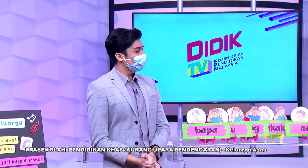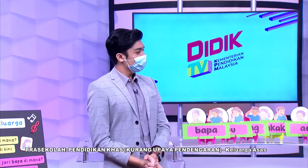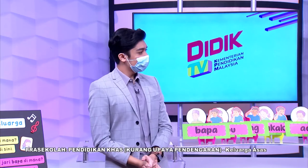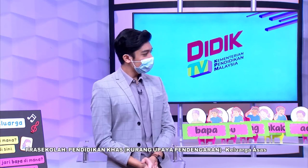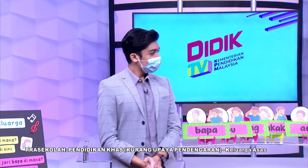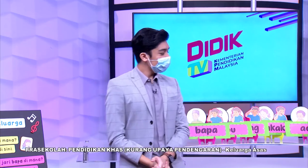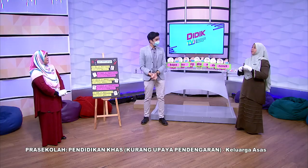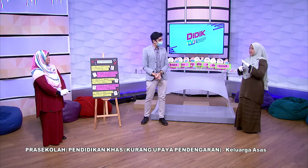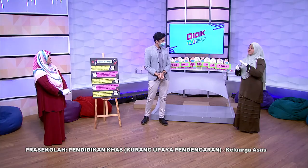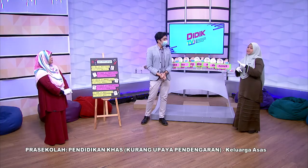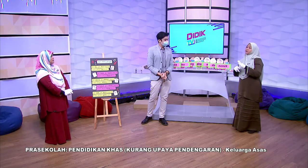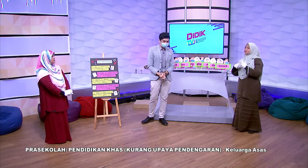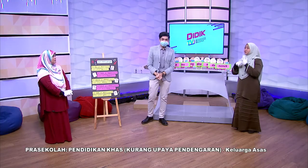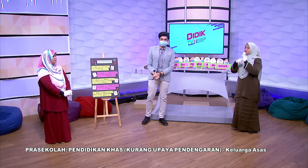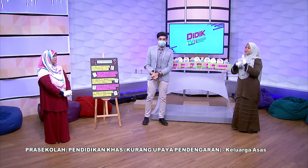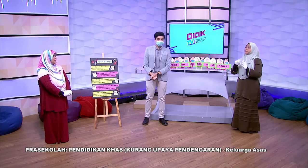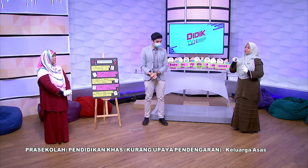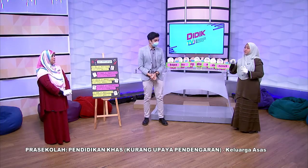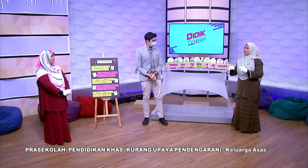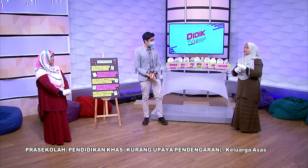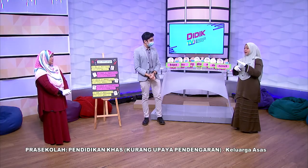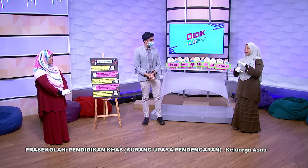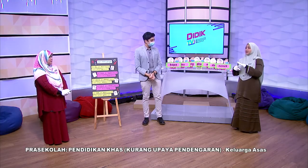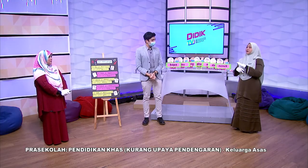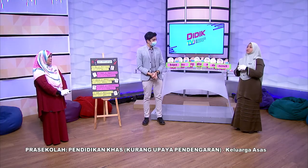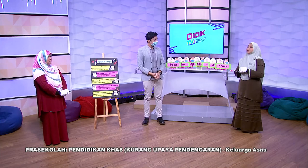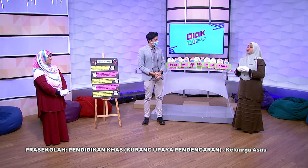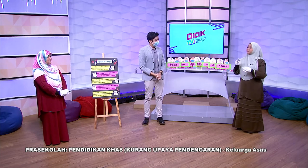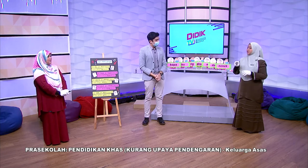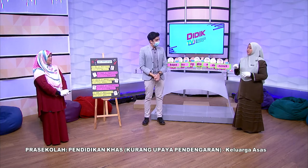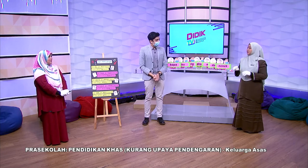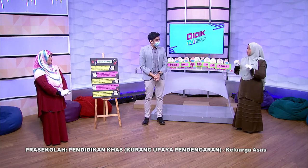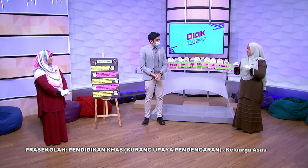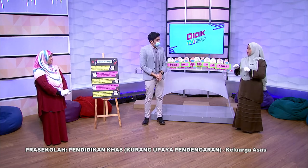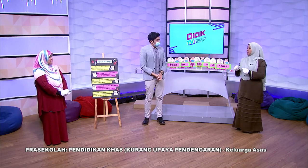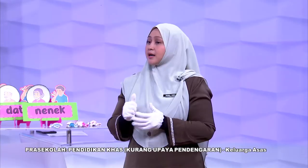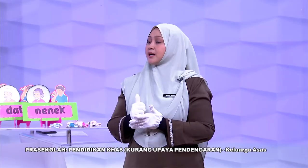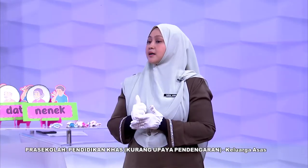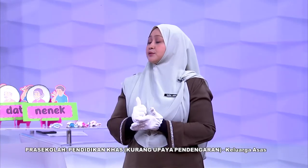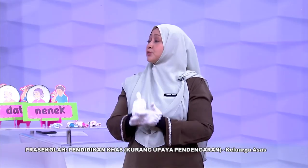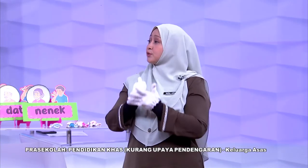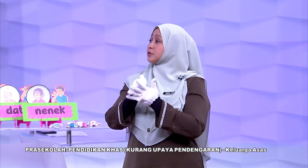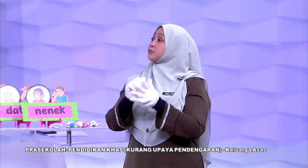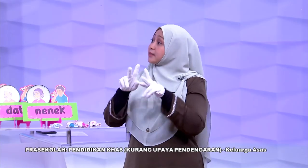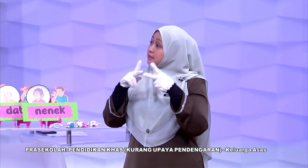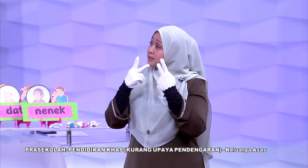untuk peranan setuju pada murid-murid cra Oke murid-murid boleh tolong keluarga